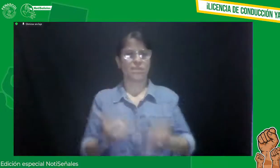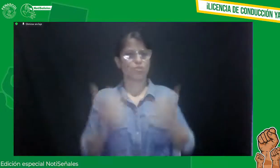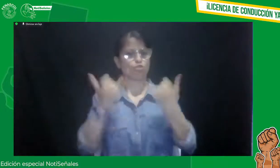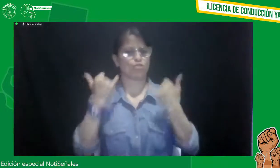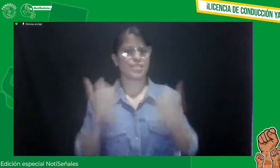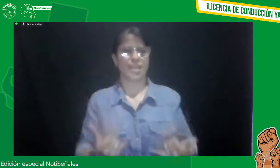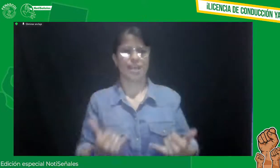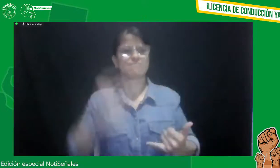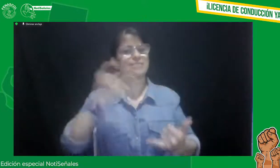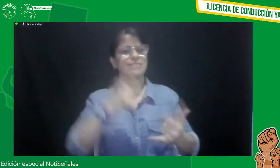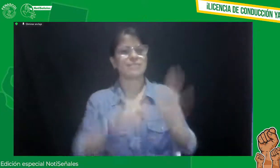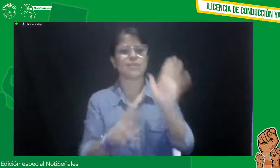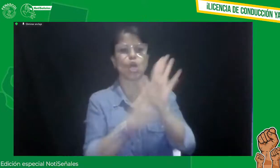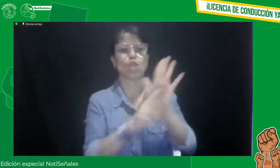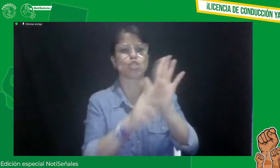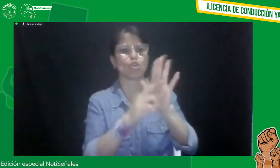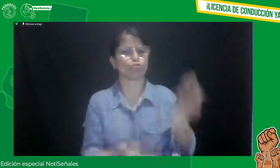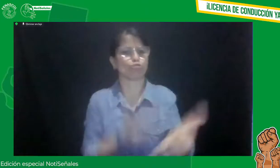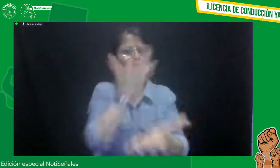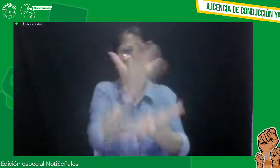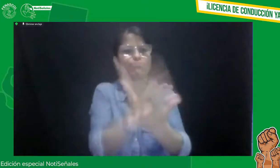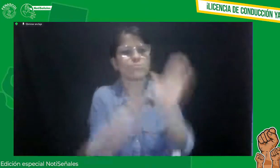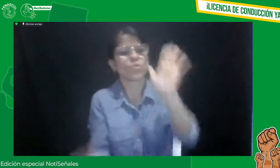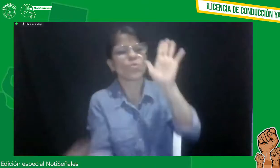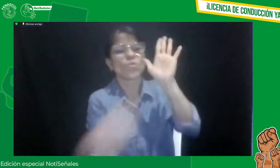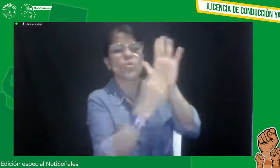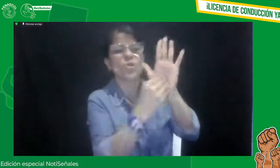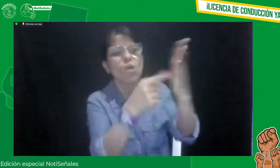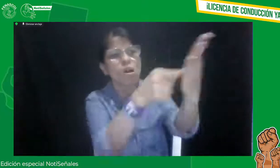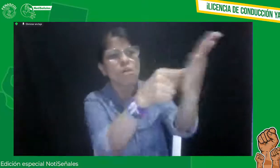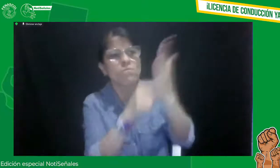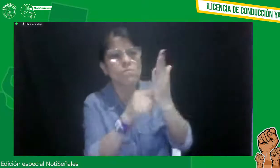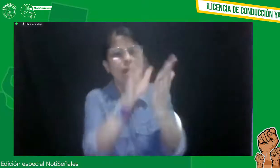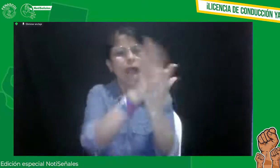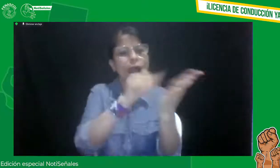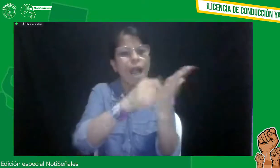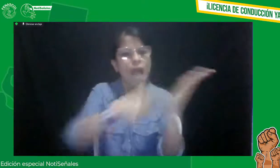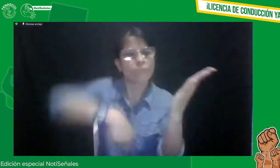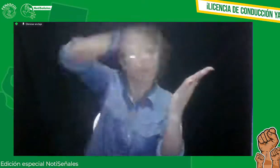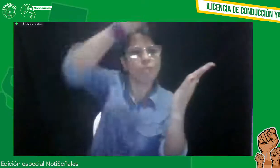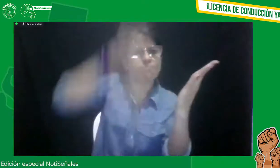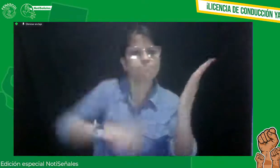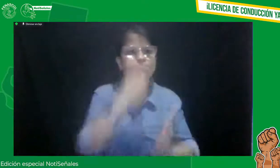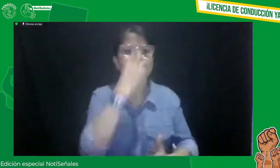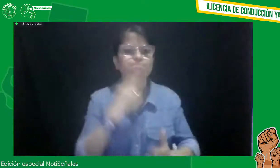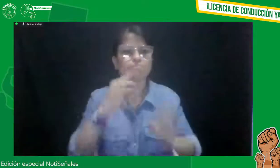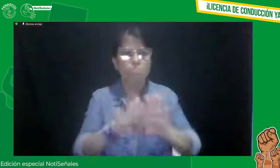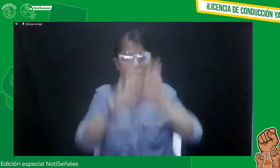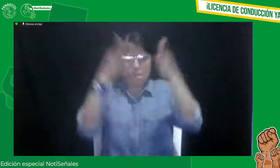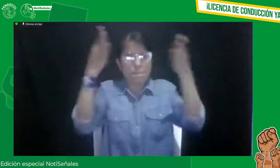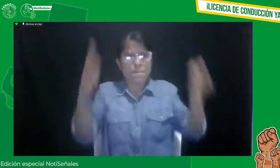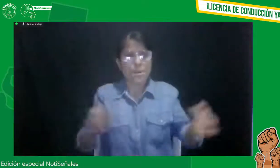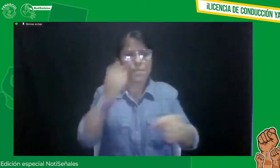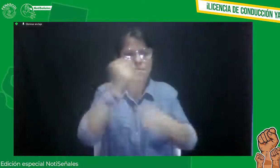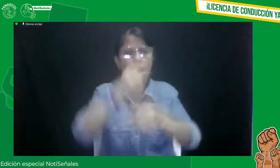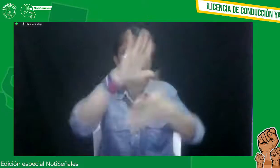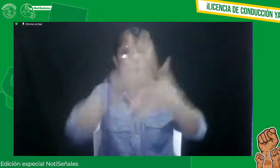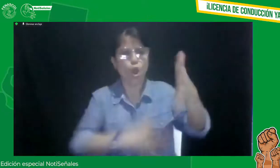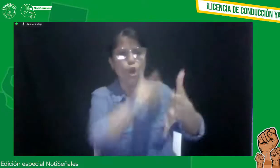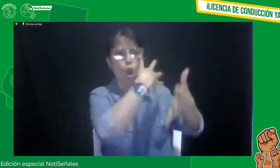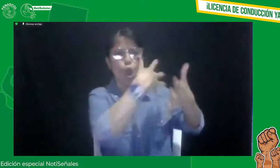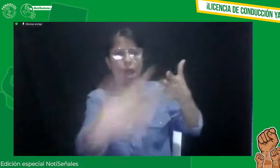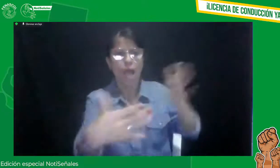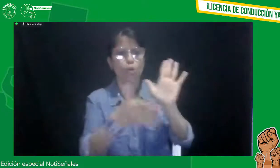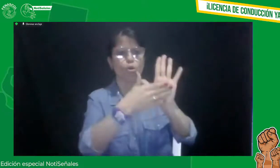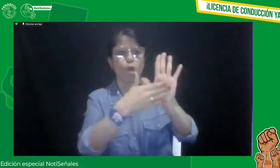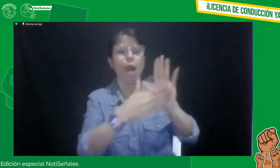años aproximadamente de espera y necesitamos una respuesta ahora. Necesitamos ver un acta